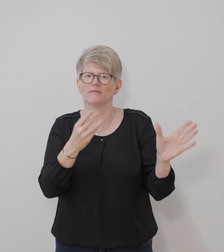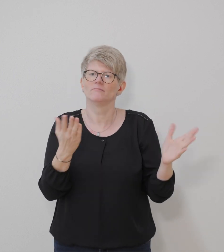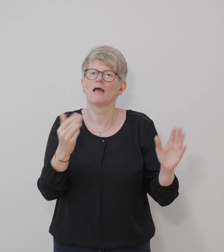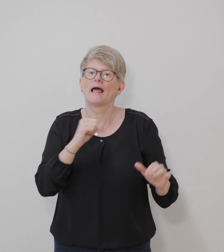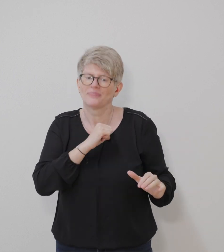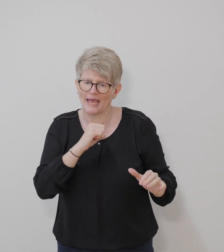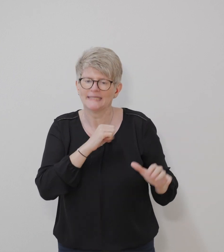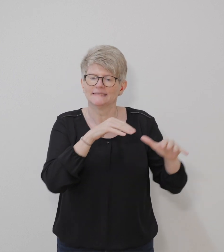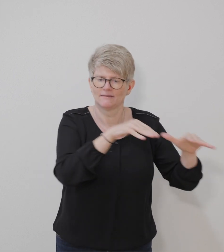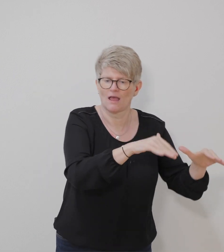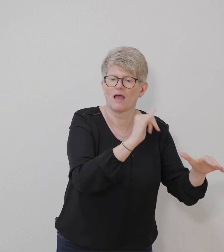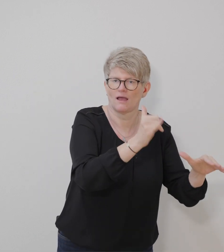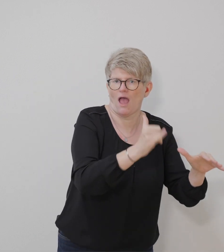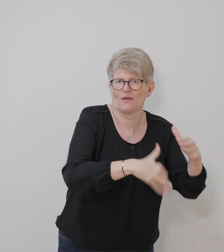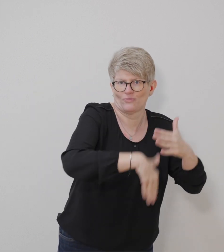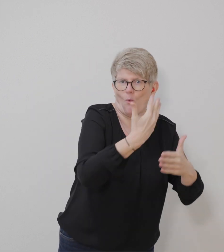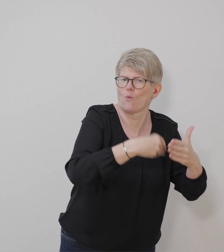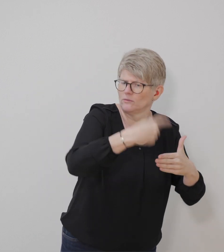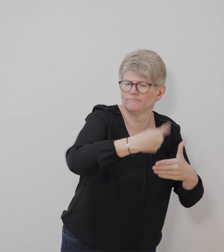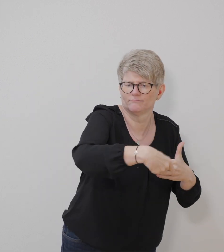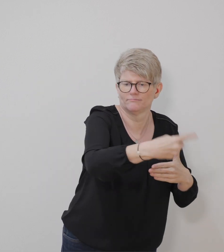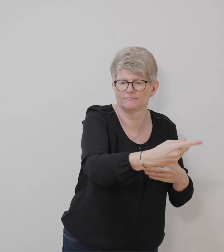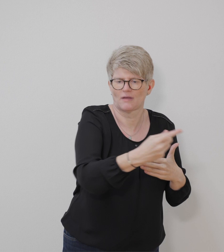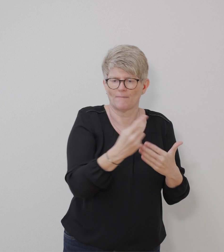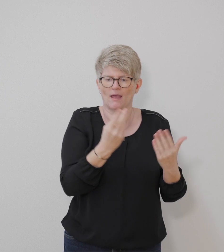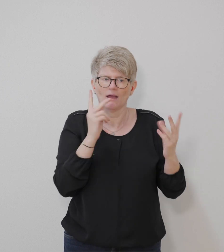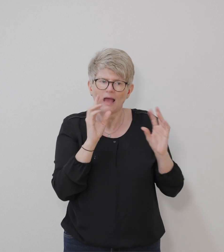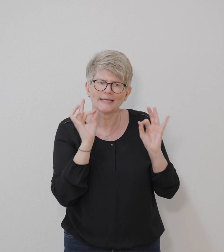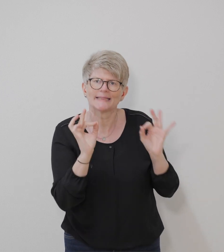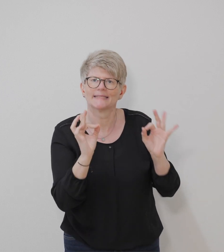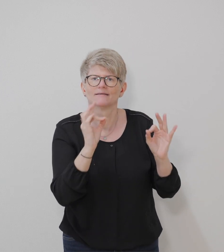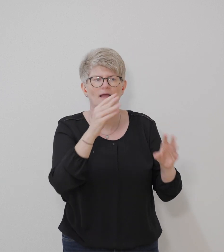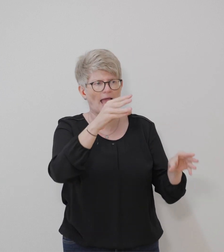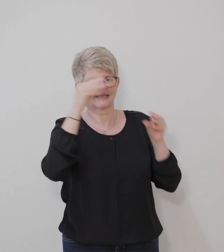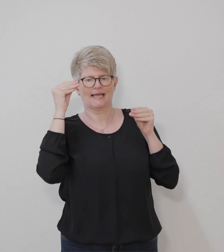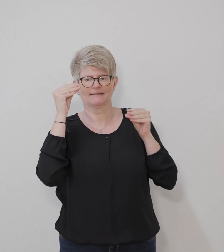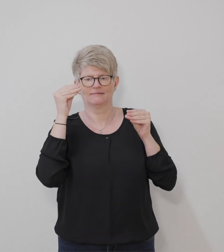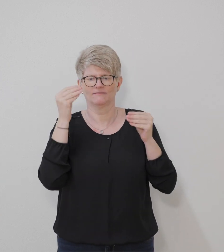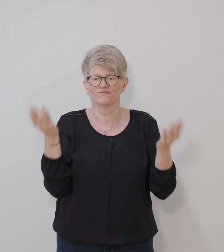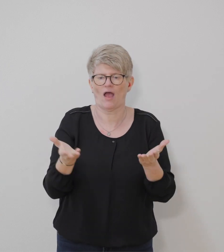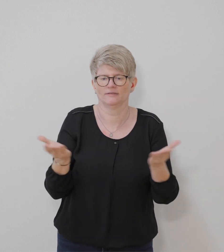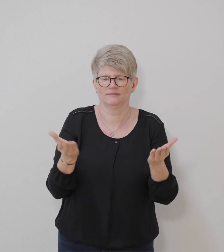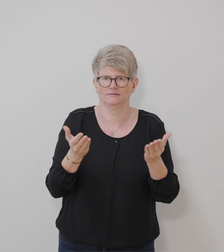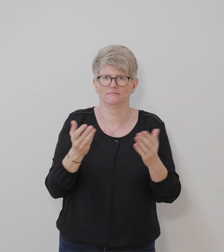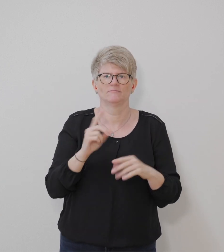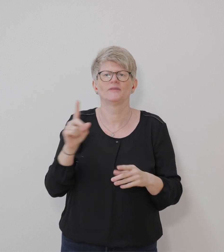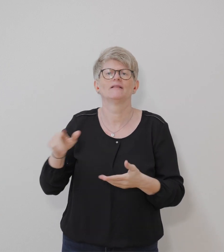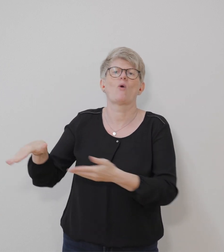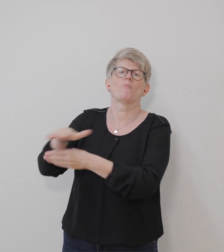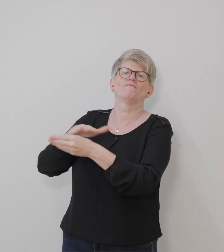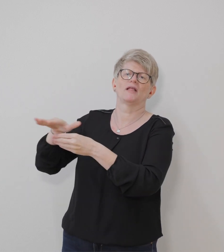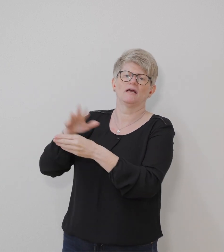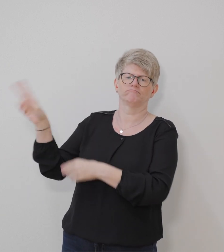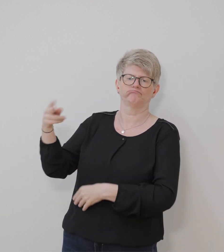oberflächlichen Reizen dient. Man muss ins Gewissen reden, wie den weinenden Frauen am